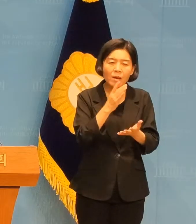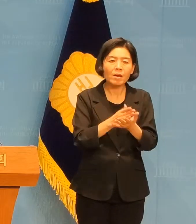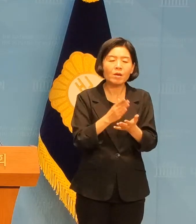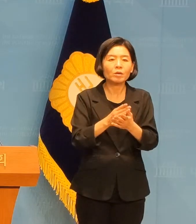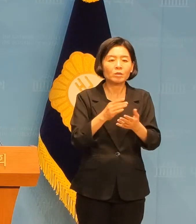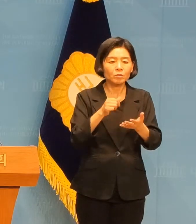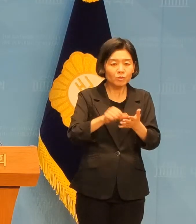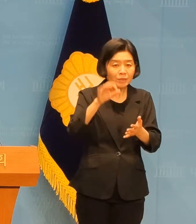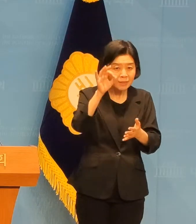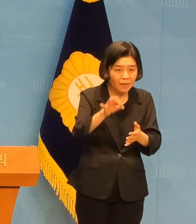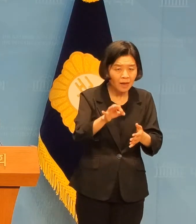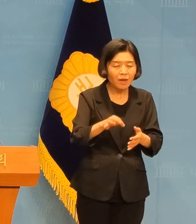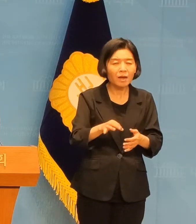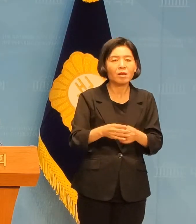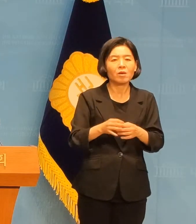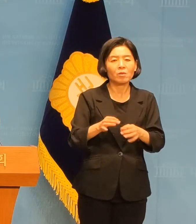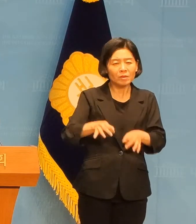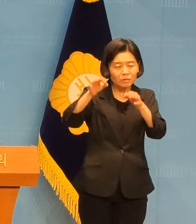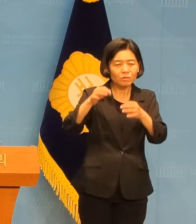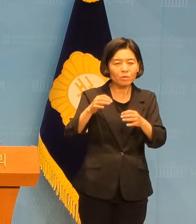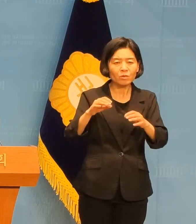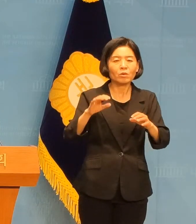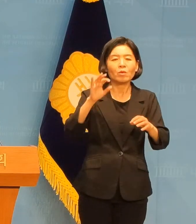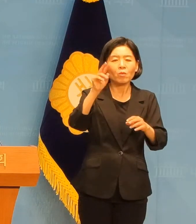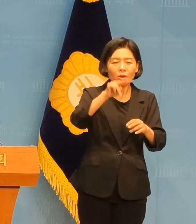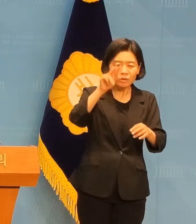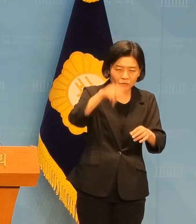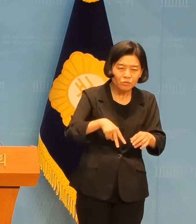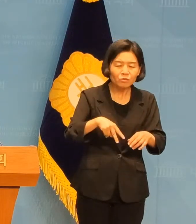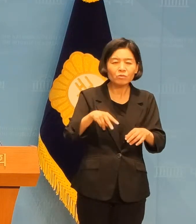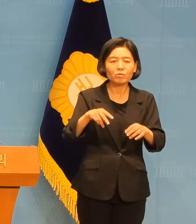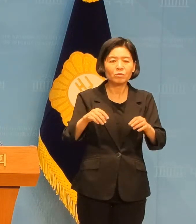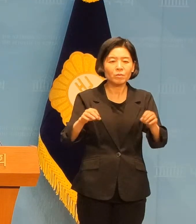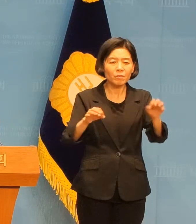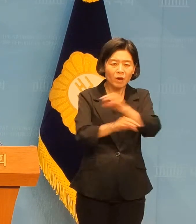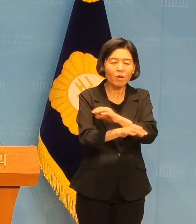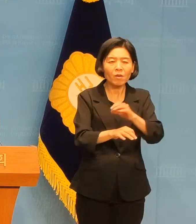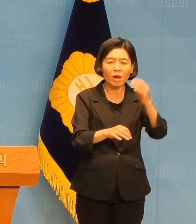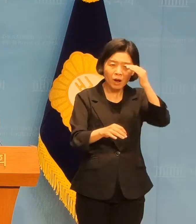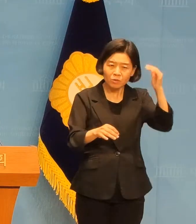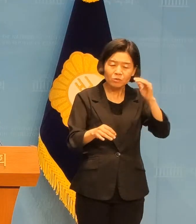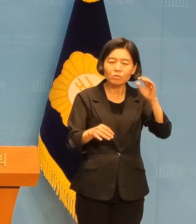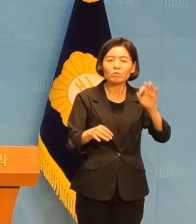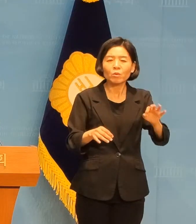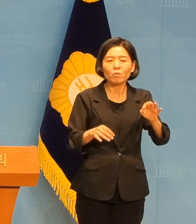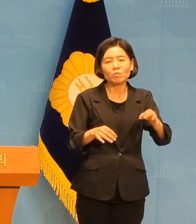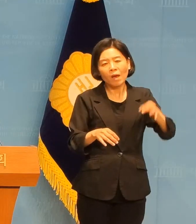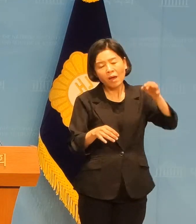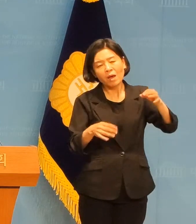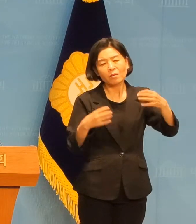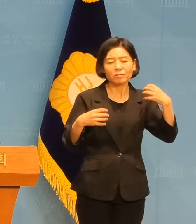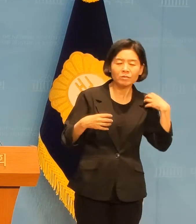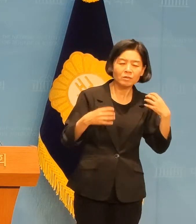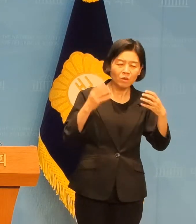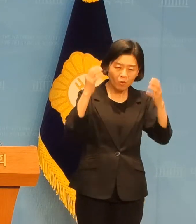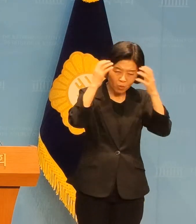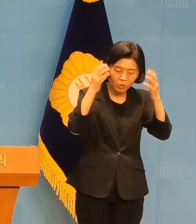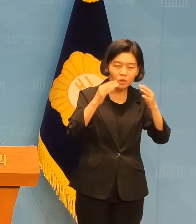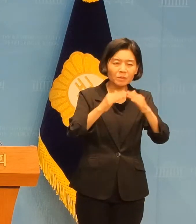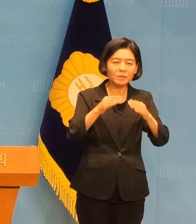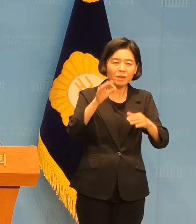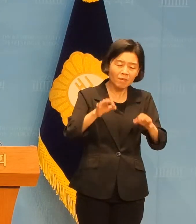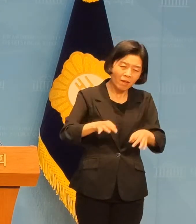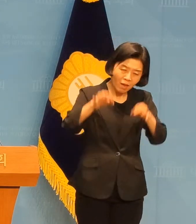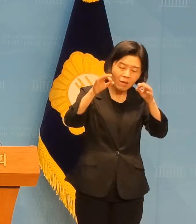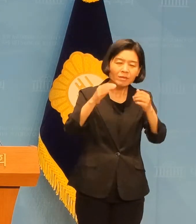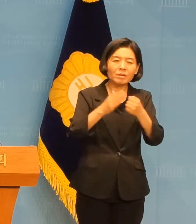물가, 환율, 부동산 등의 폭등 속에서 고통받는 국민들의 삶으로 돌아와야